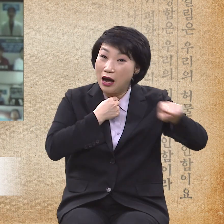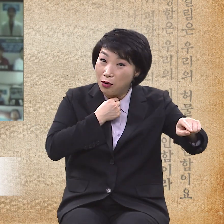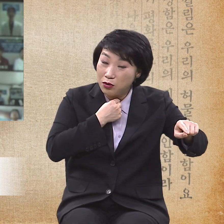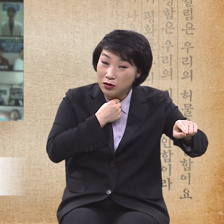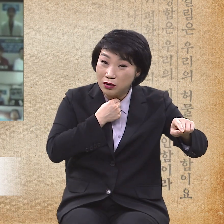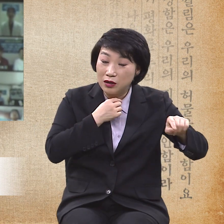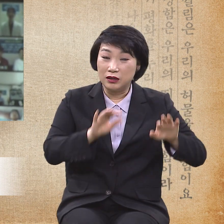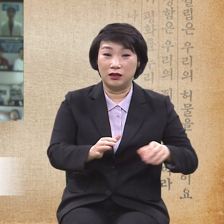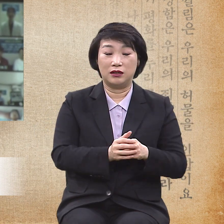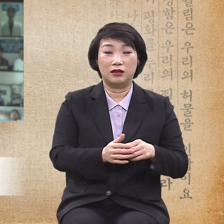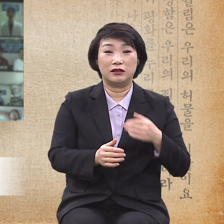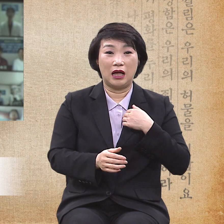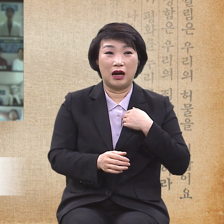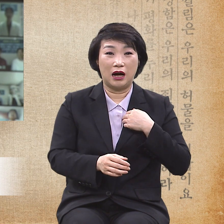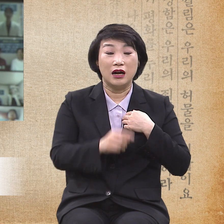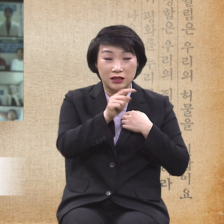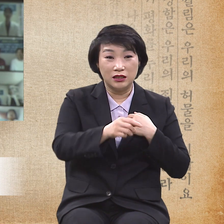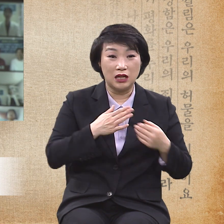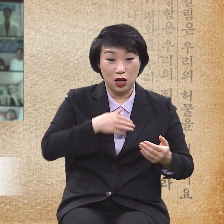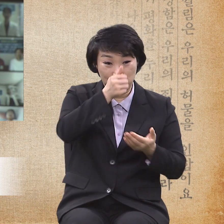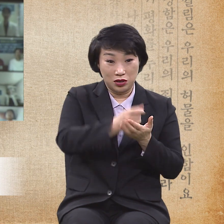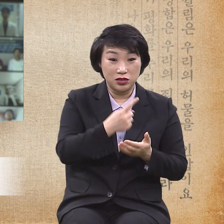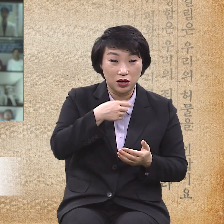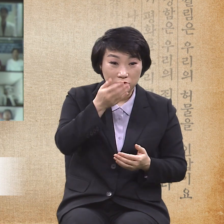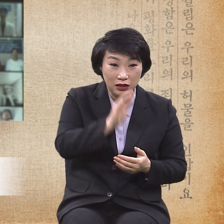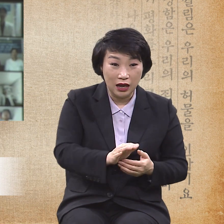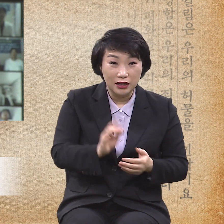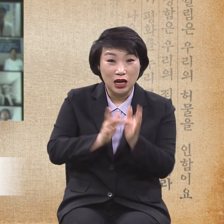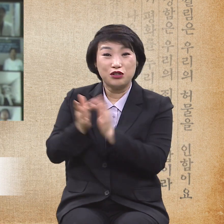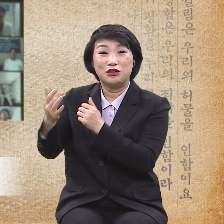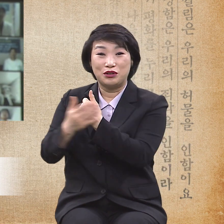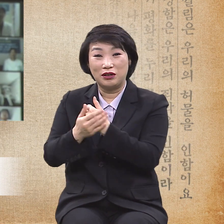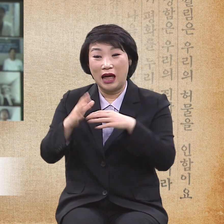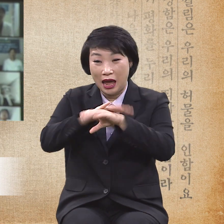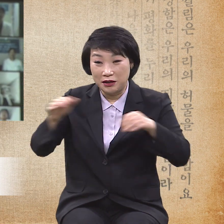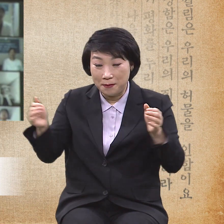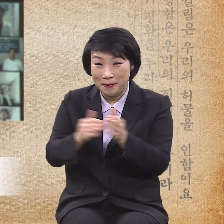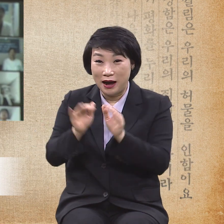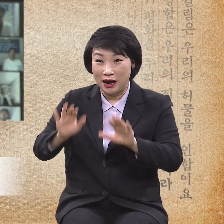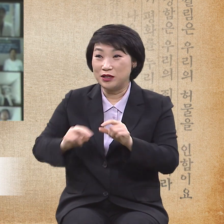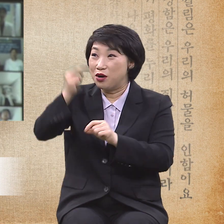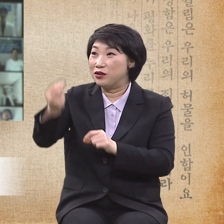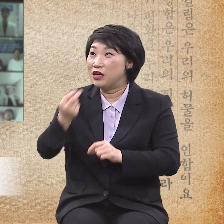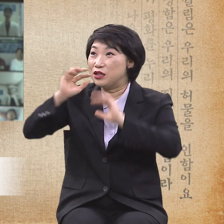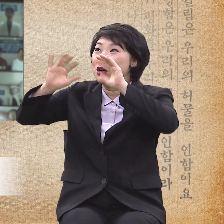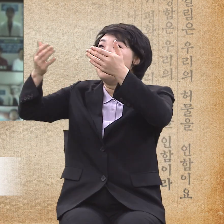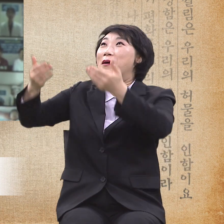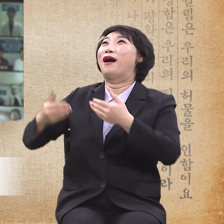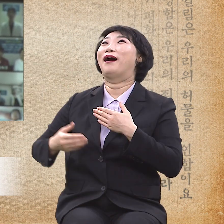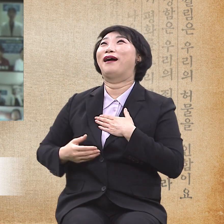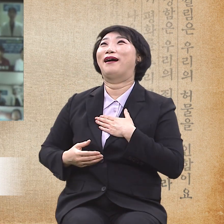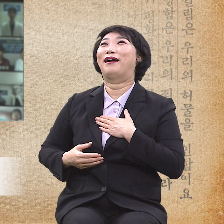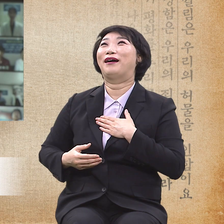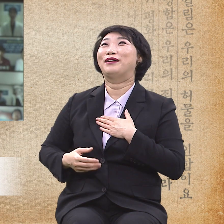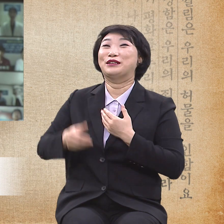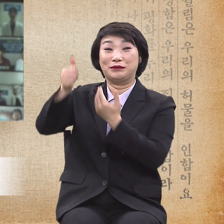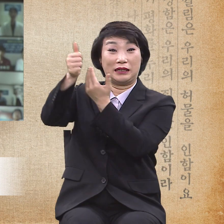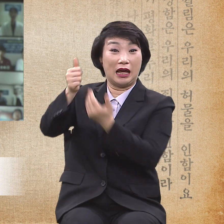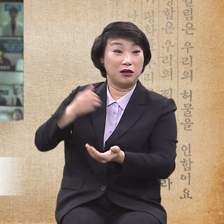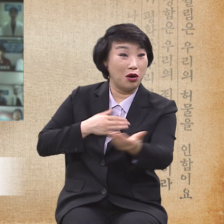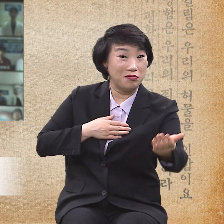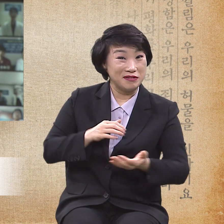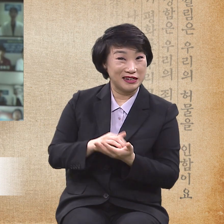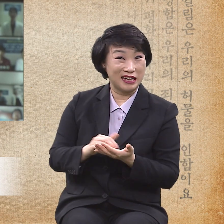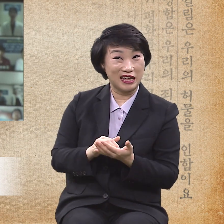죄를 예수로 해결받았다고 할 때 그리고 영생과 천국을 얻었다고 할 때 이분에게 무슨 계산이